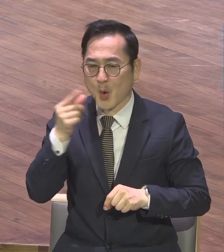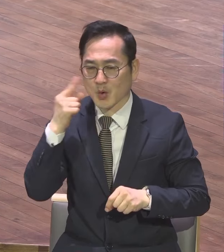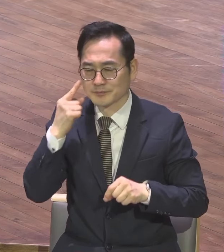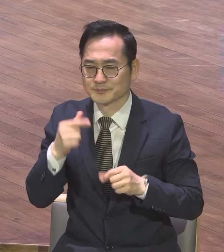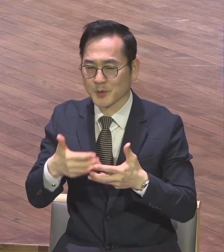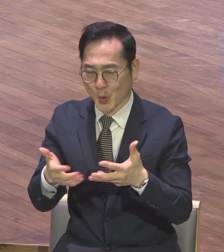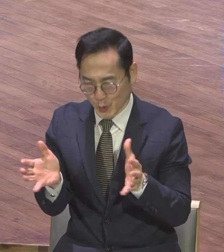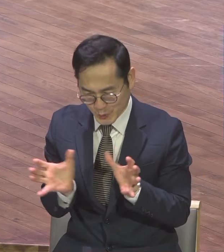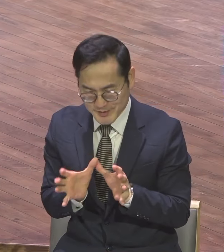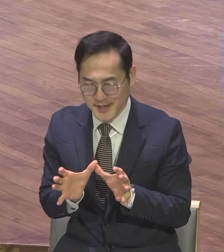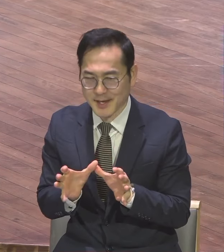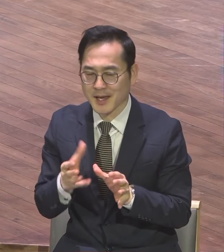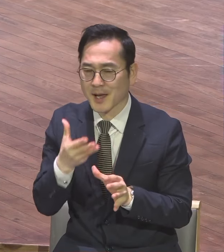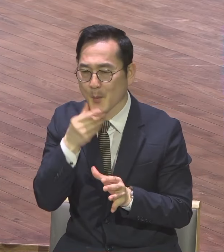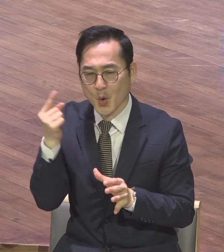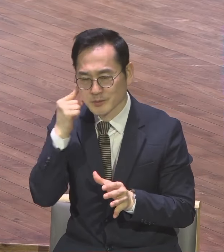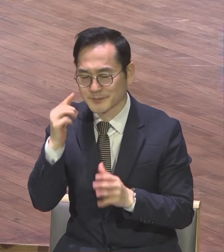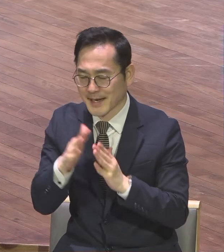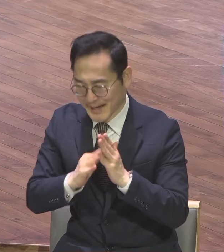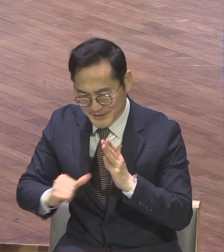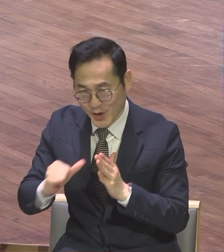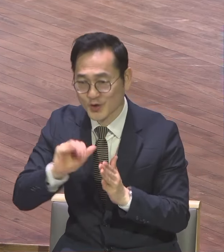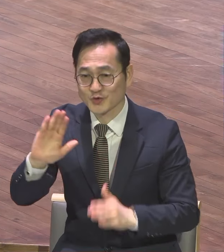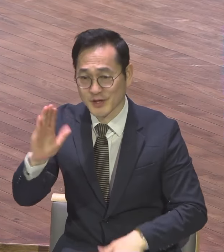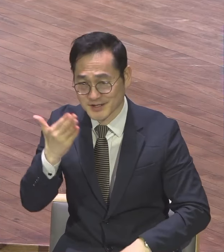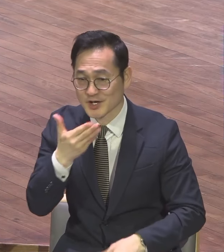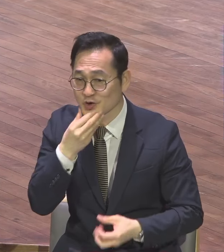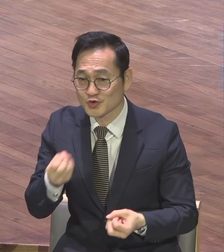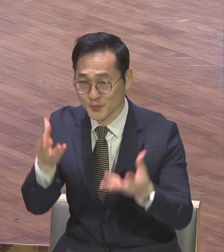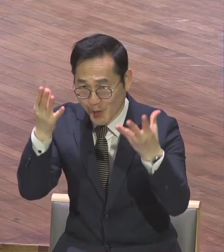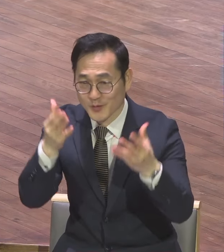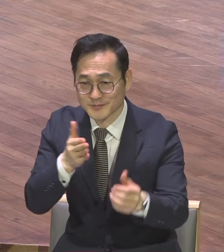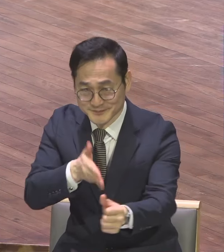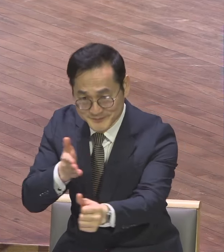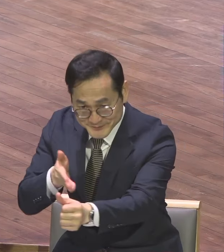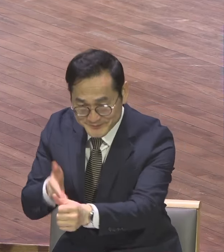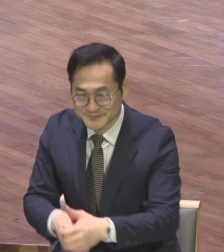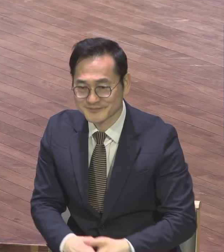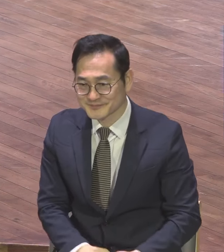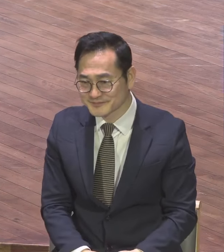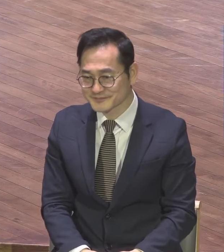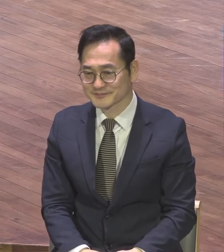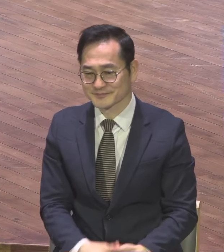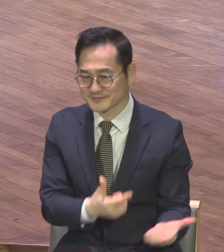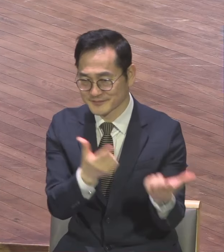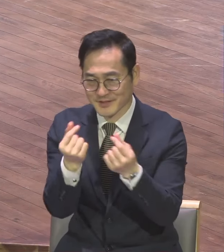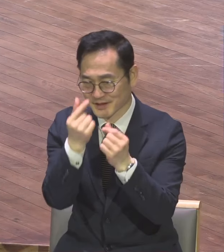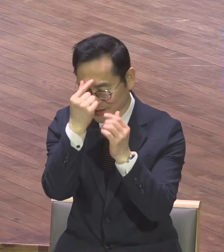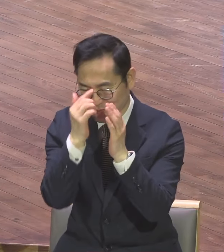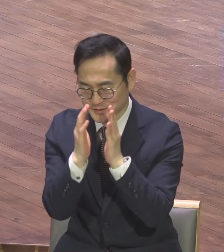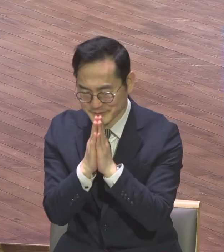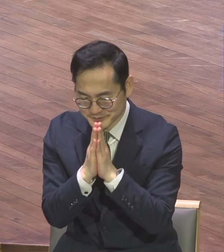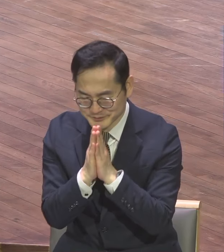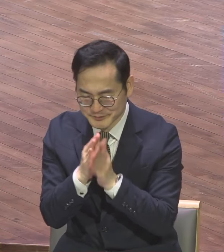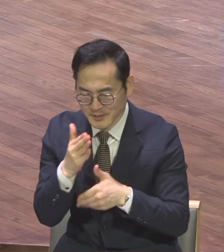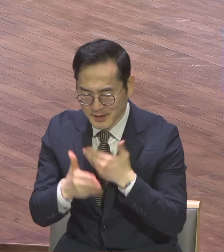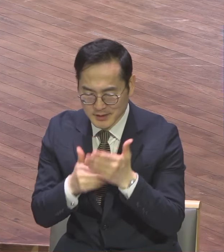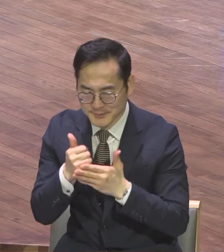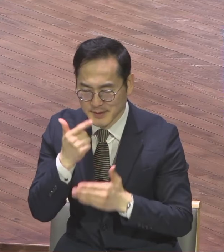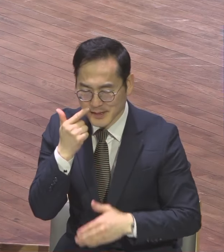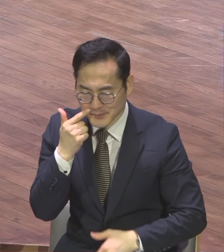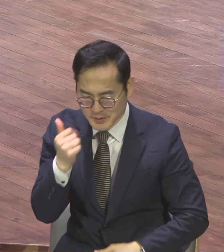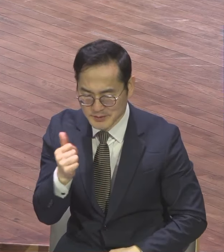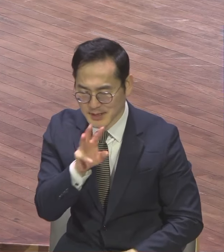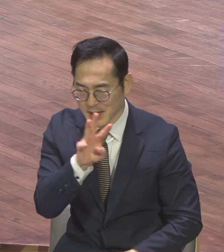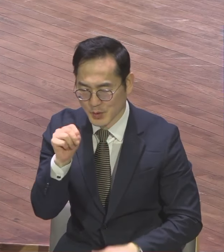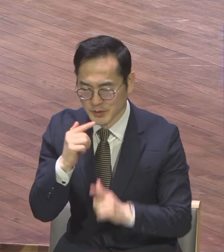전 가족 자녀들 다 되기를 주님으로 축복합니다. 기도합시다. 아버지 하나님, 우리